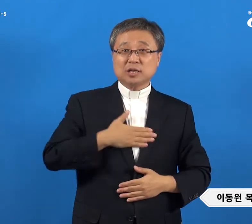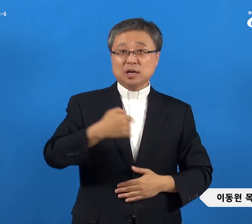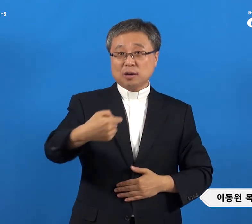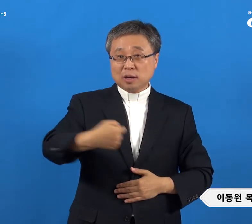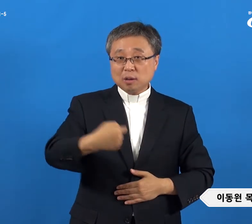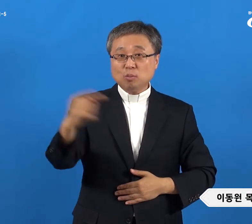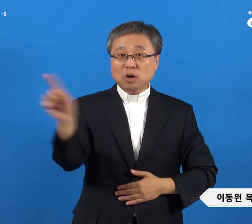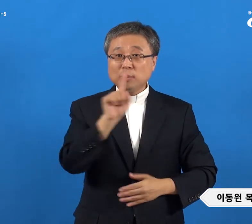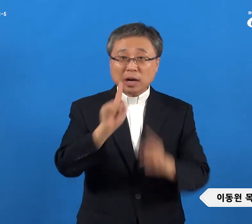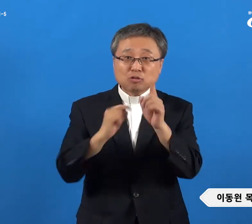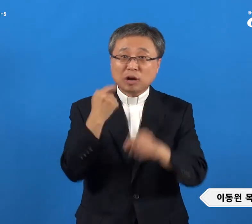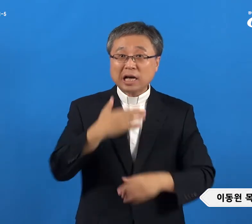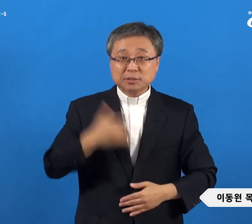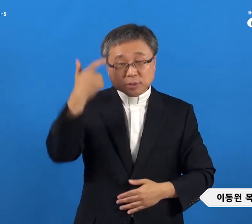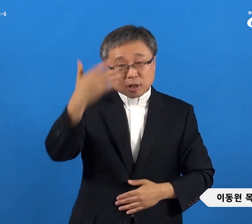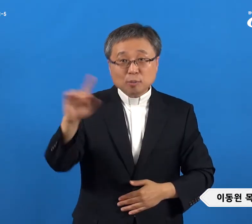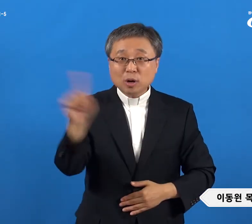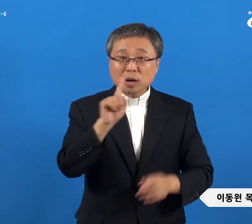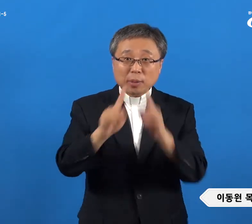말한 줄 아십니까? 뭐라고 말했나?